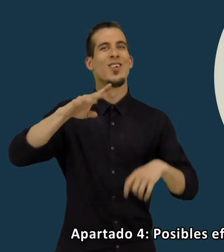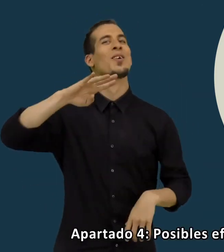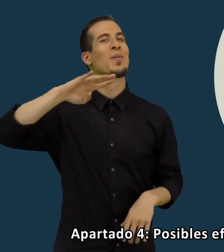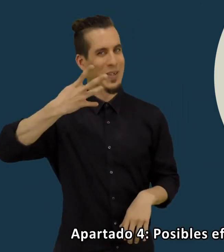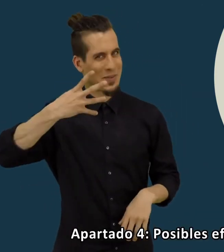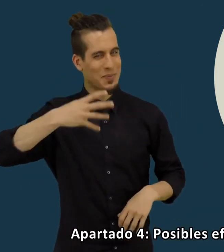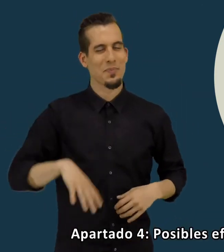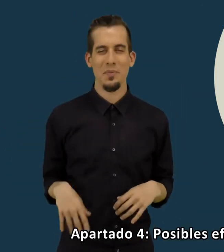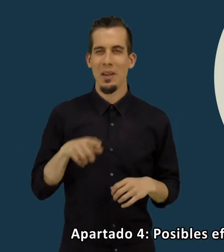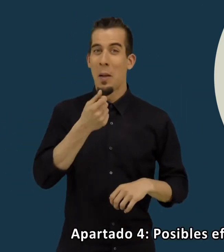Apartado 4.